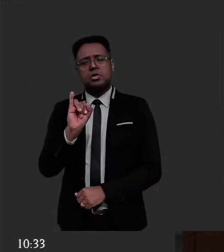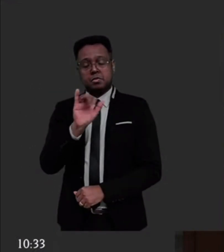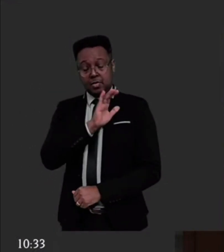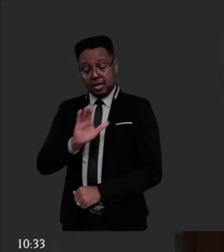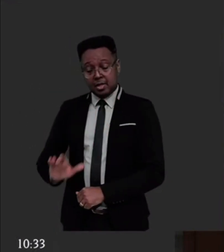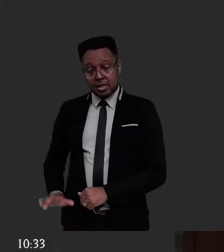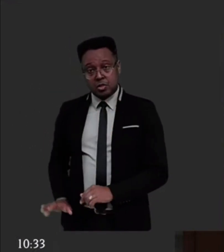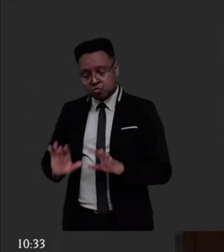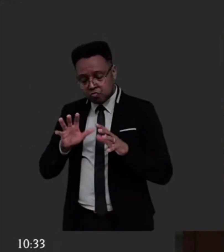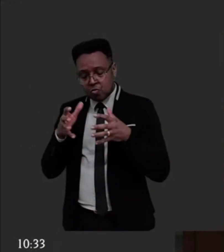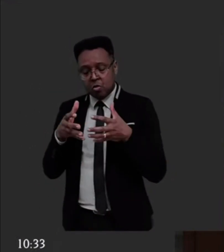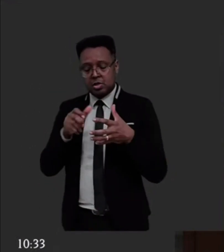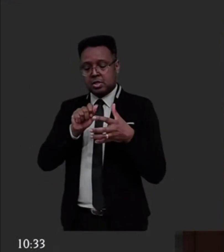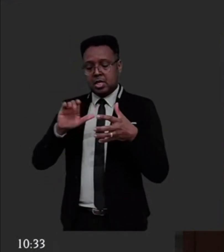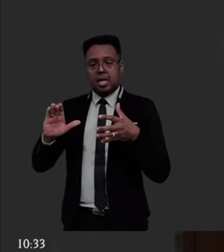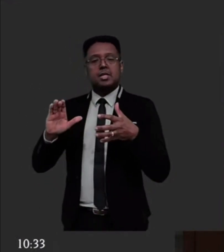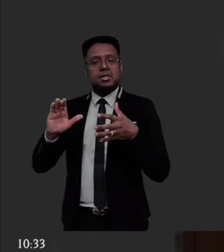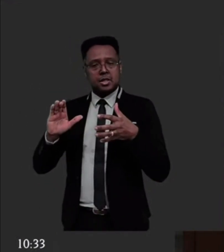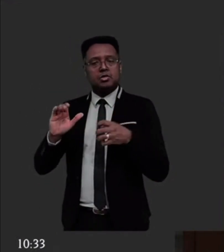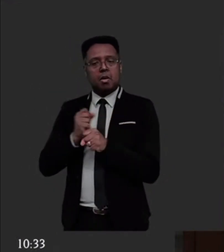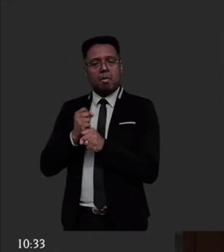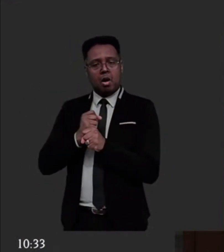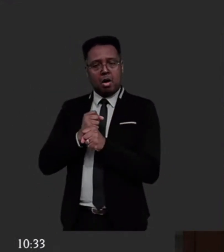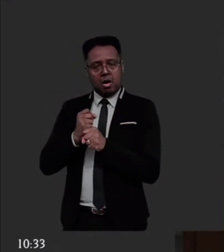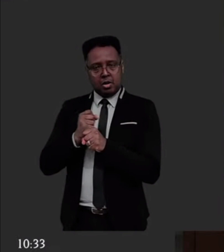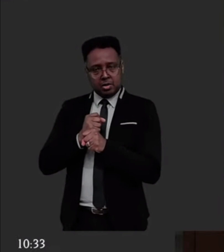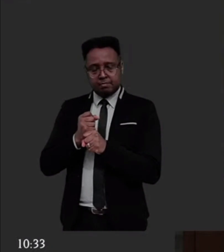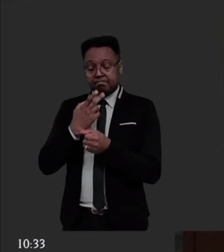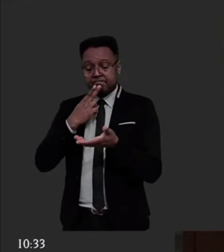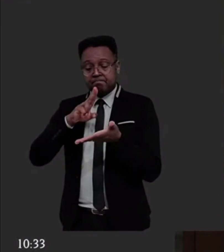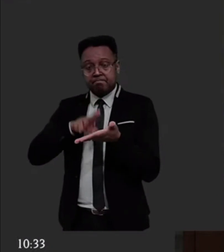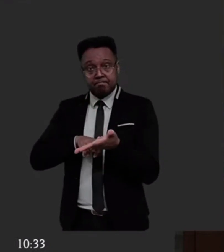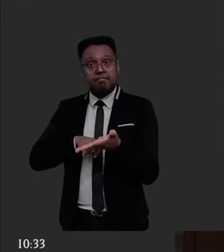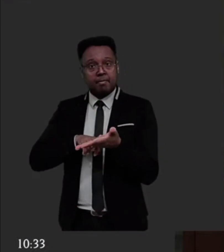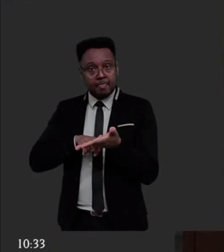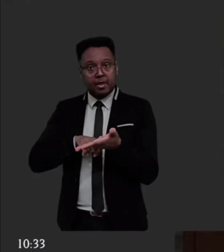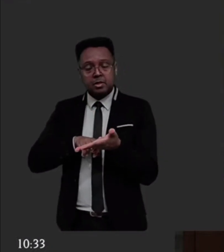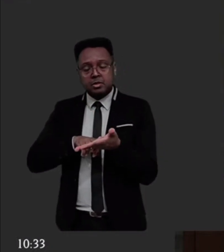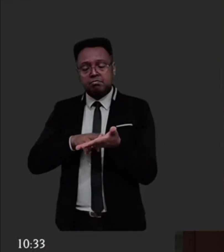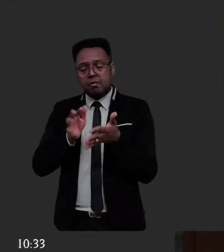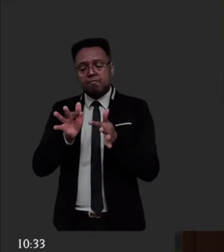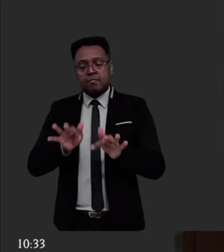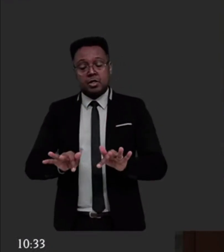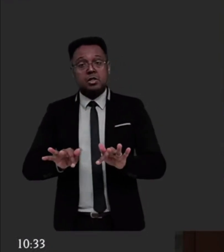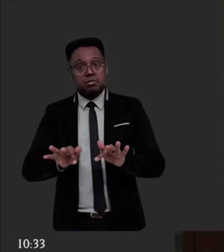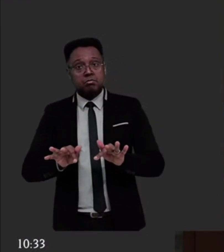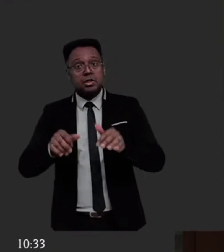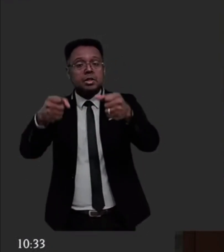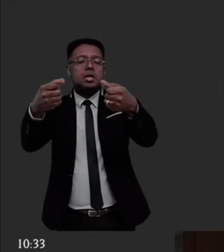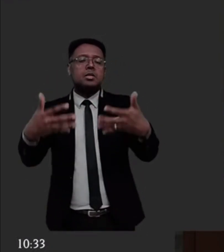do Brasil. Termina aqui esta carta, que traz a todos, irmãos, um